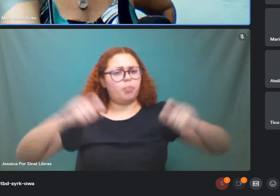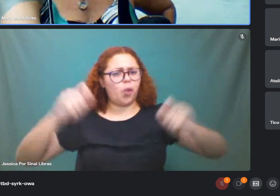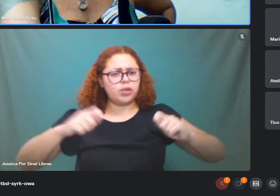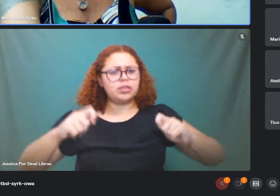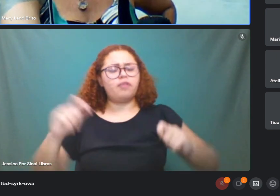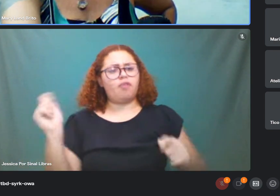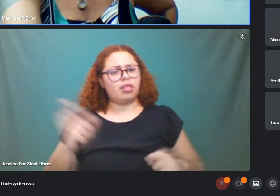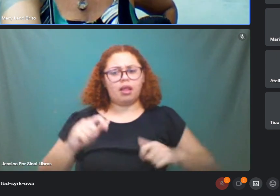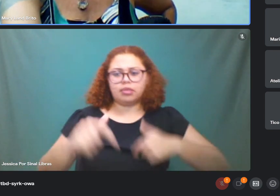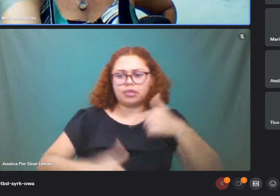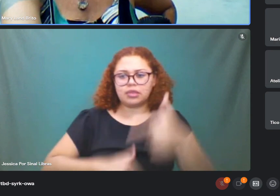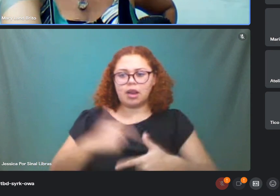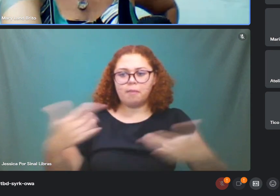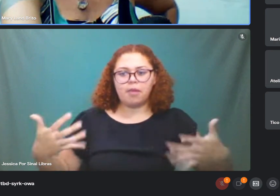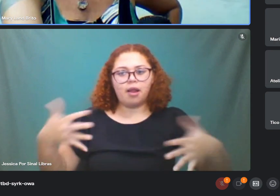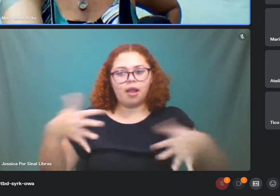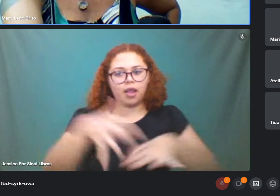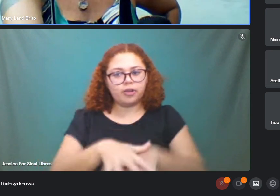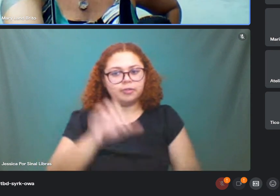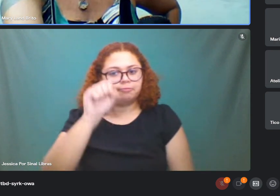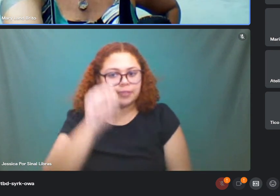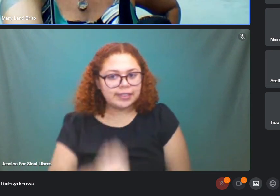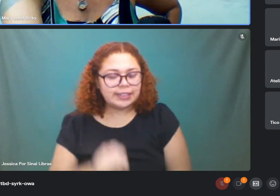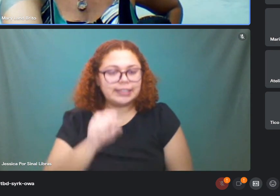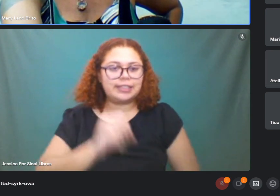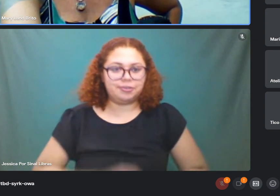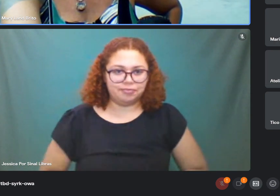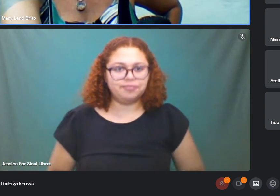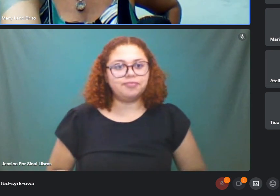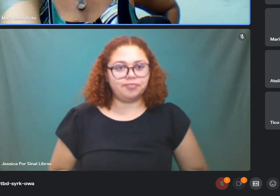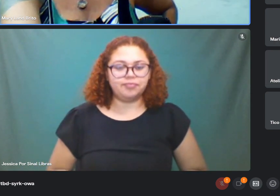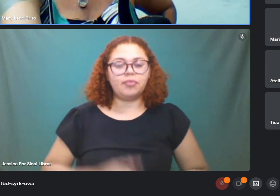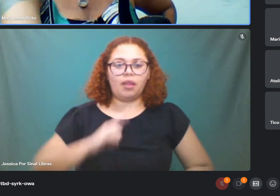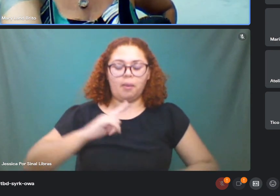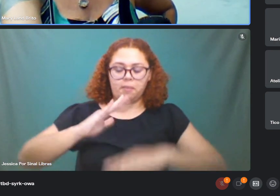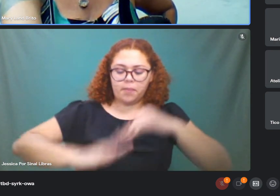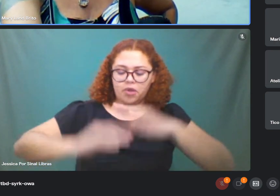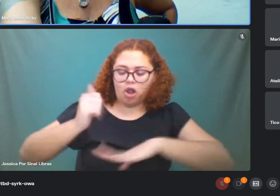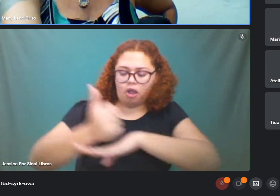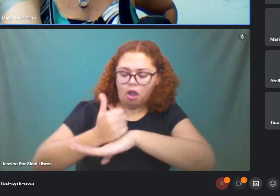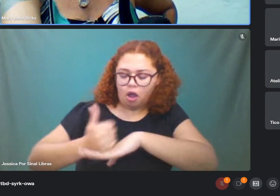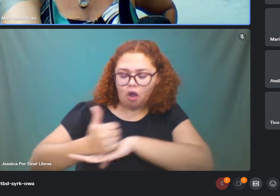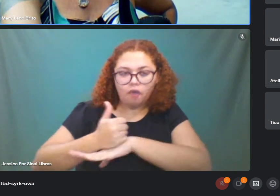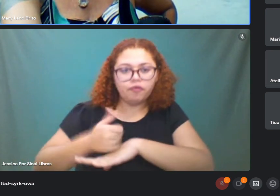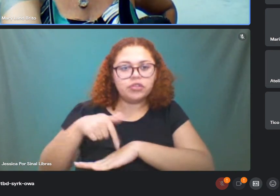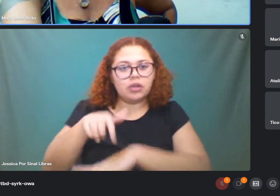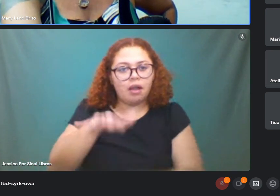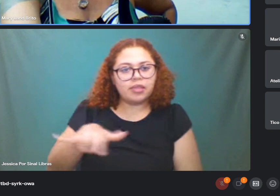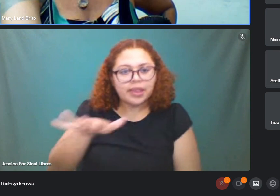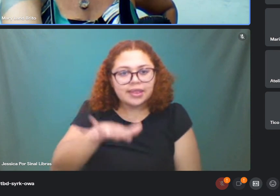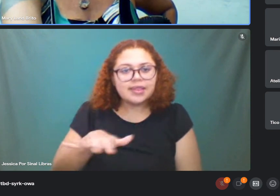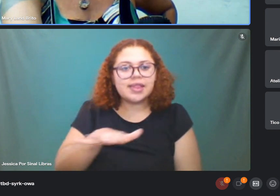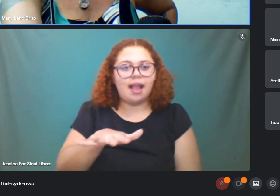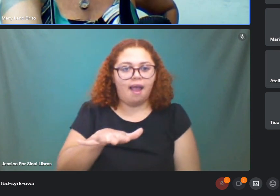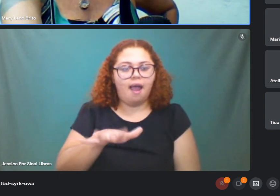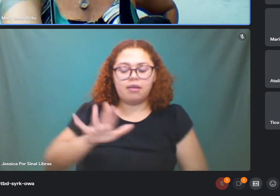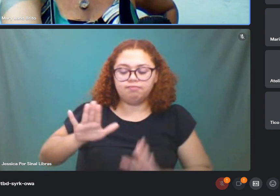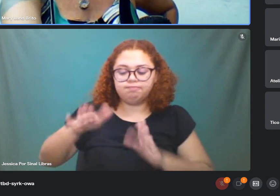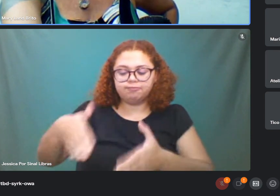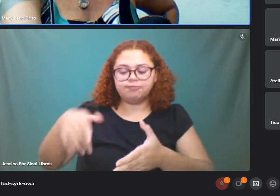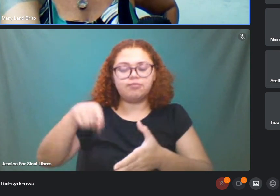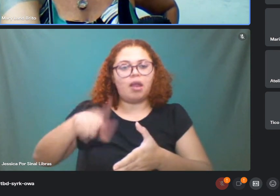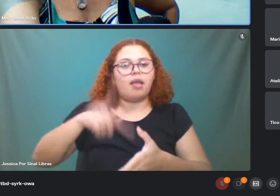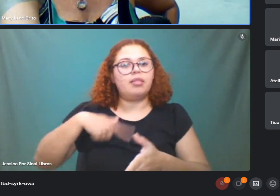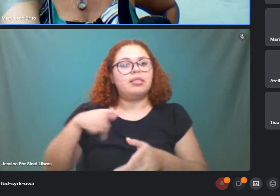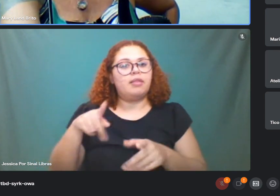trabalhar essa inclusão. Na equipe de vocês, vocês podem colocar algum profissional especialista em Libras tátil. O ideal é que vá em busca também